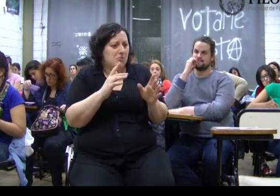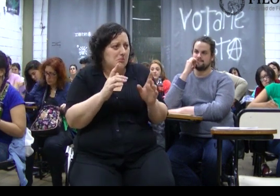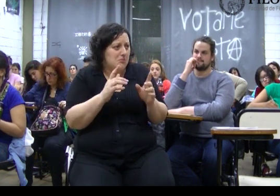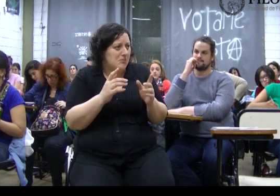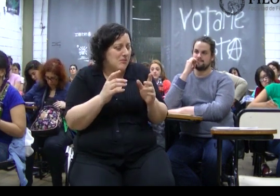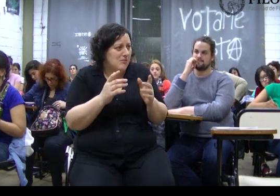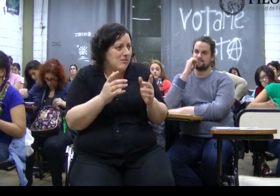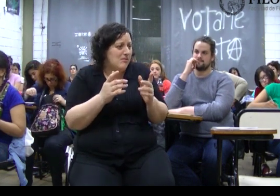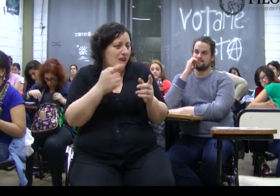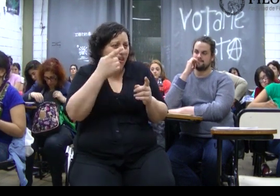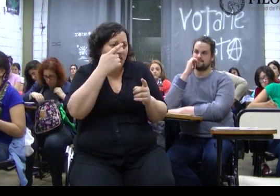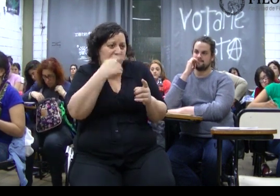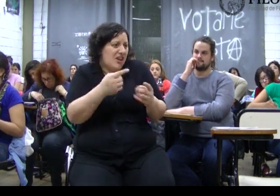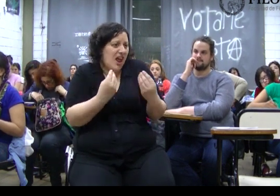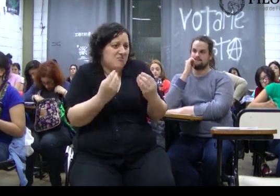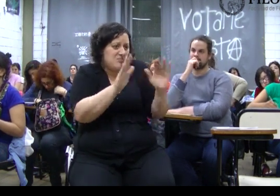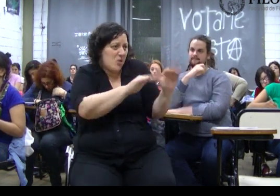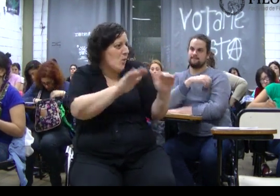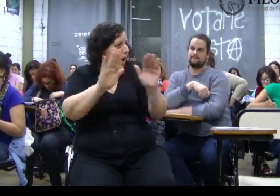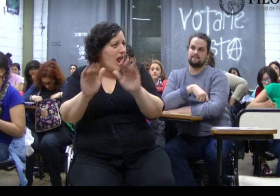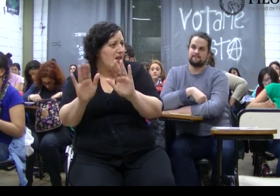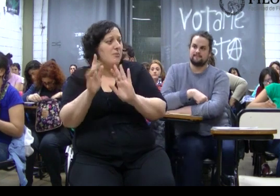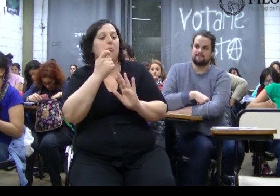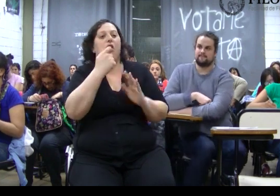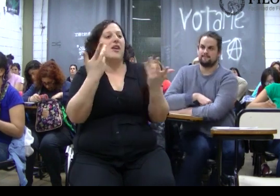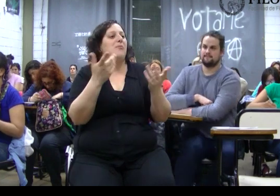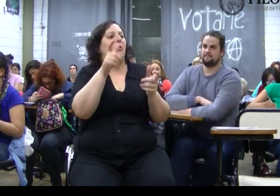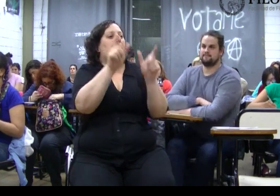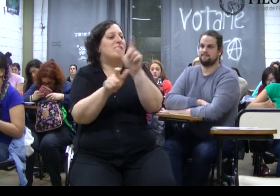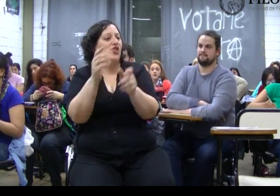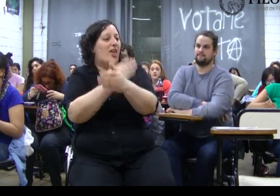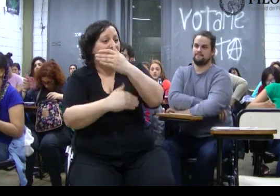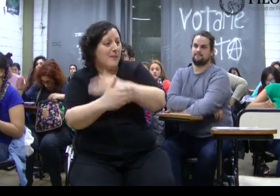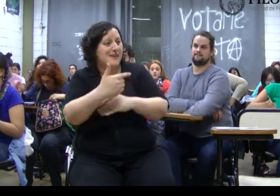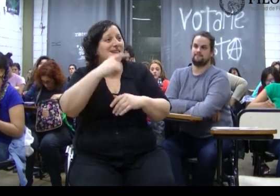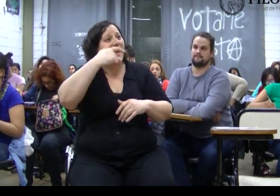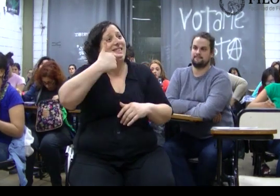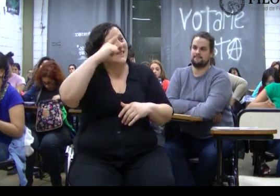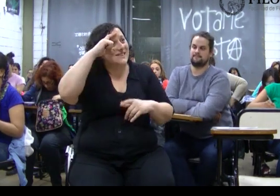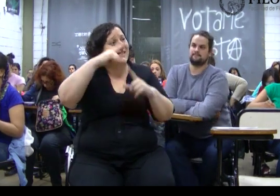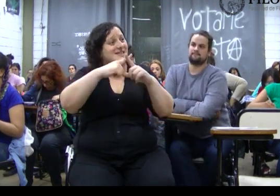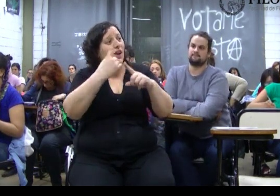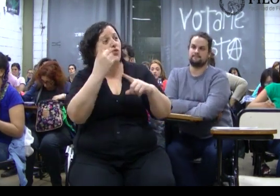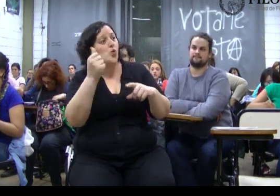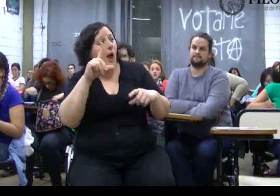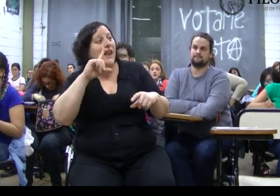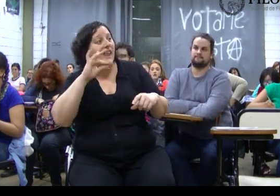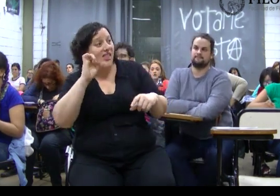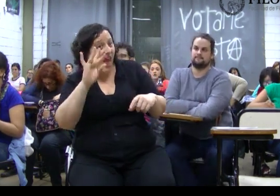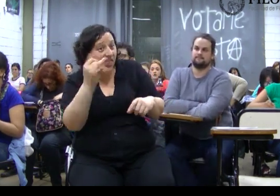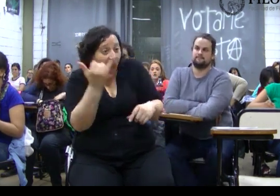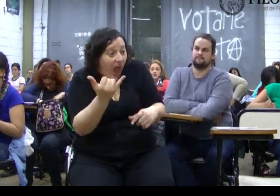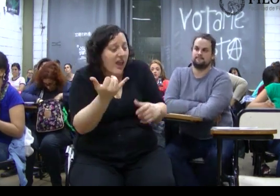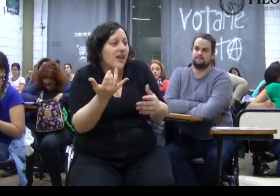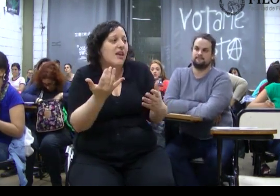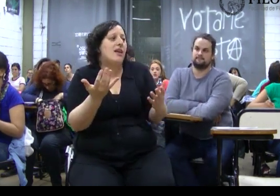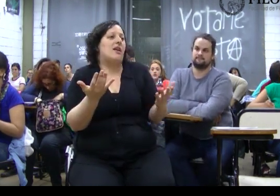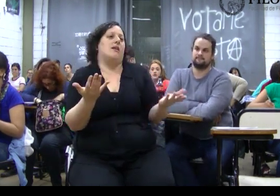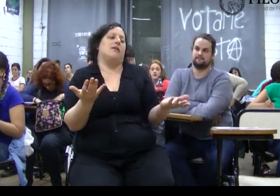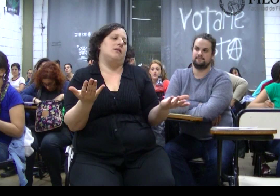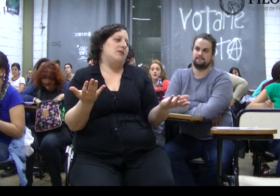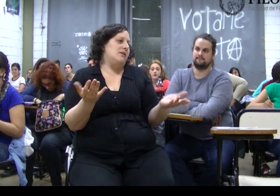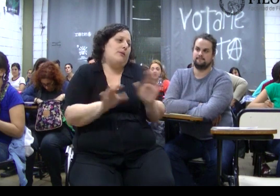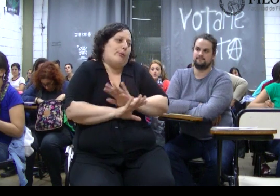pregunta misma por ¿tienen sexualidad las personas con discapacidad? Debería ser una pregunta